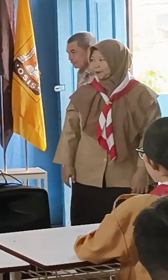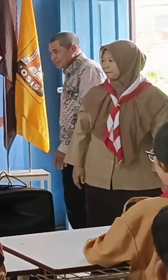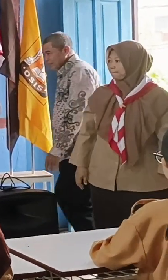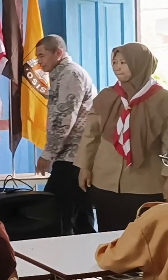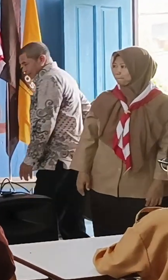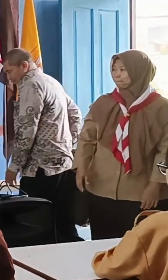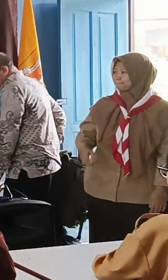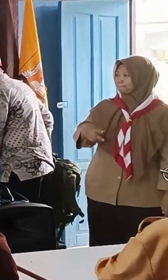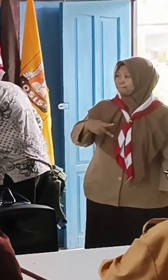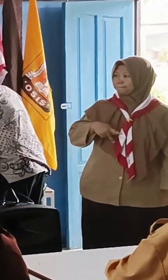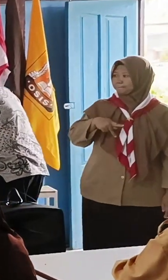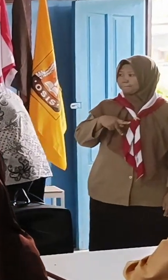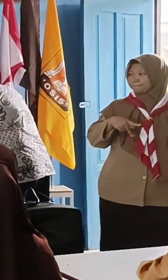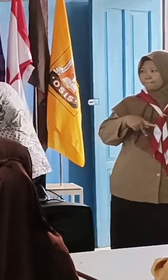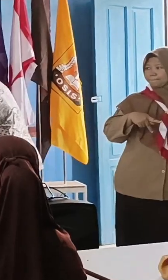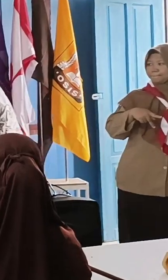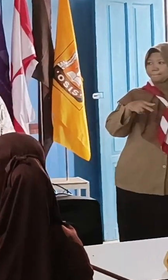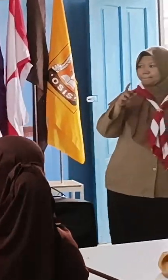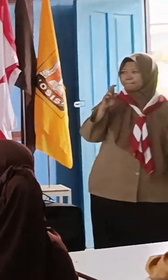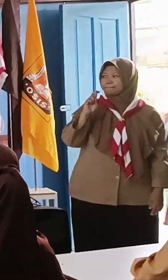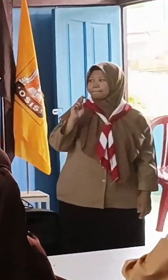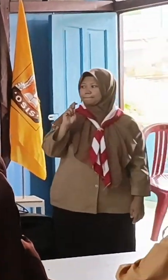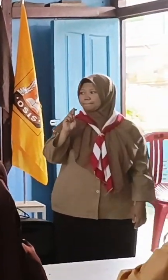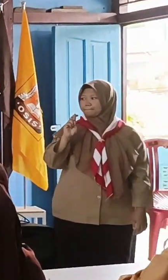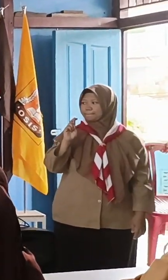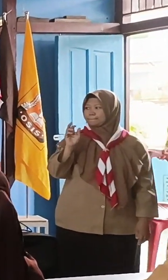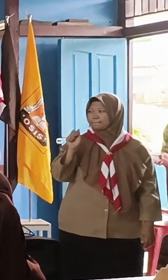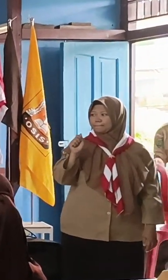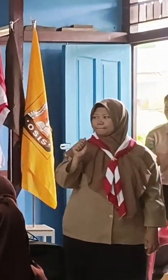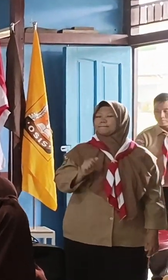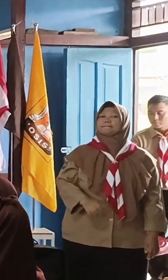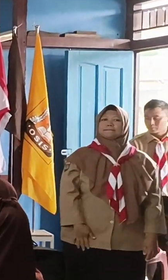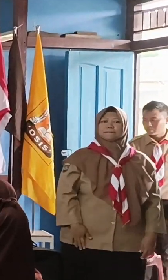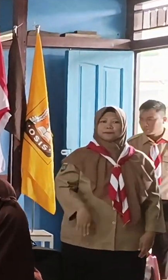hidup bahagia, mati pun bahagia, selalu bersenang ya. Selalu